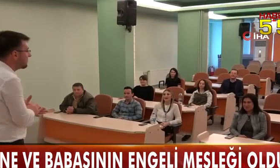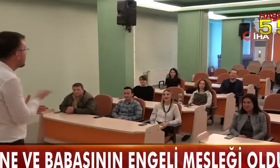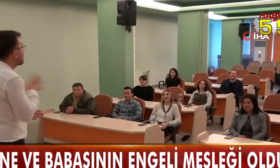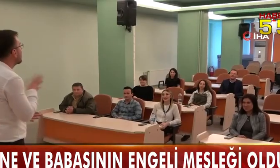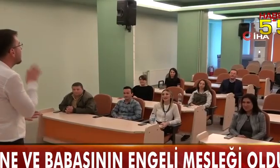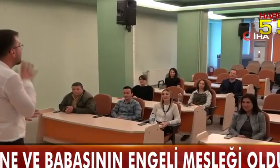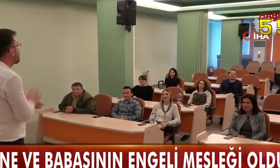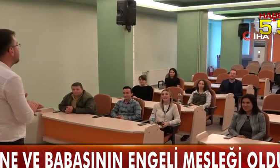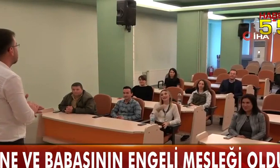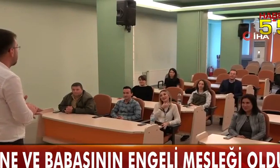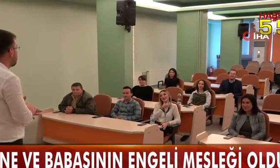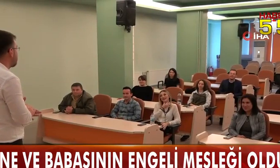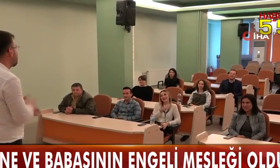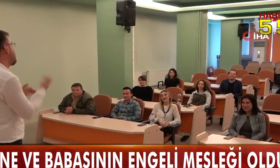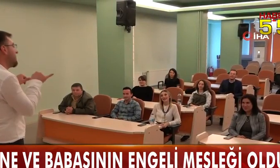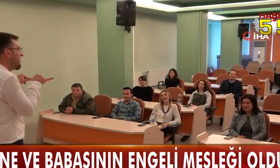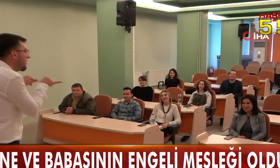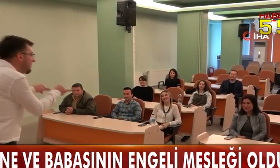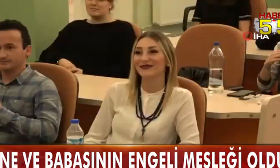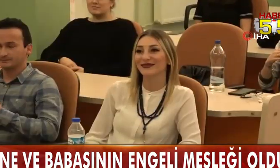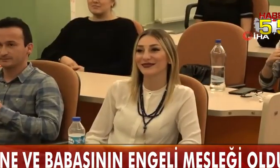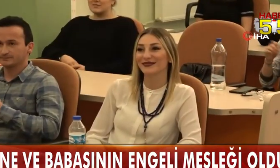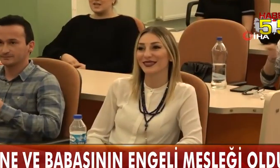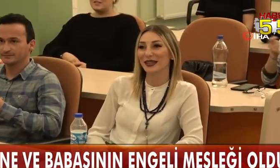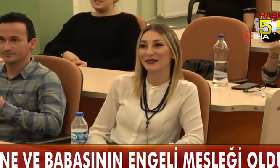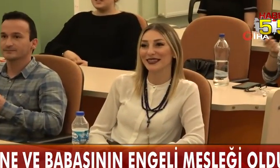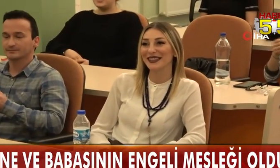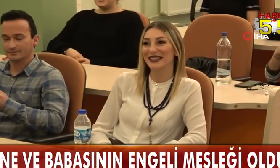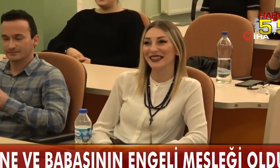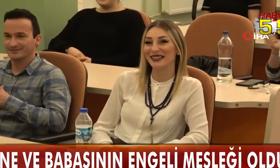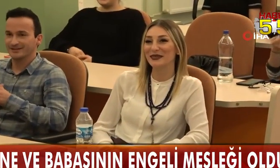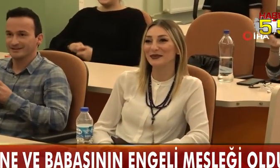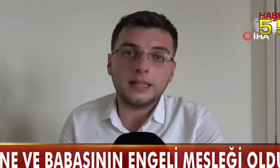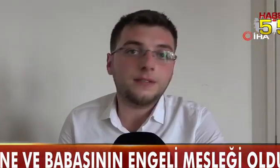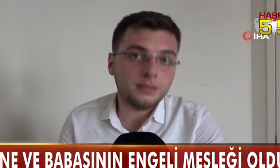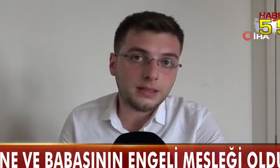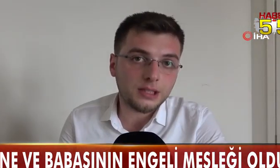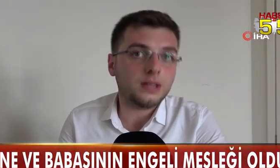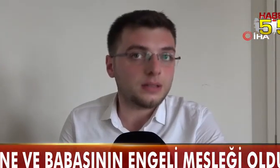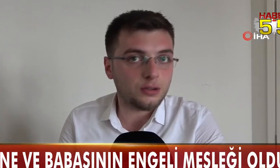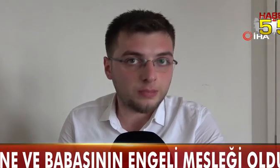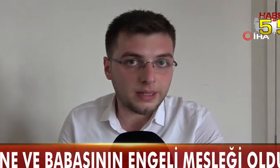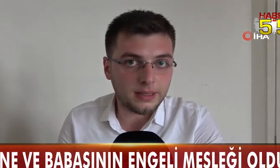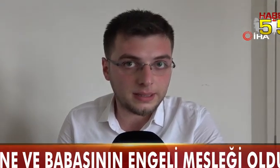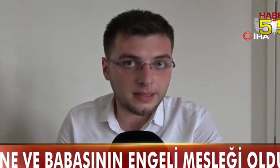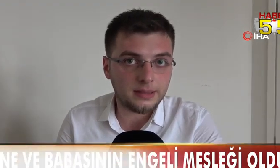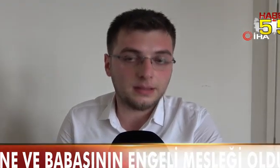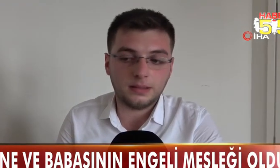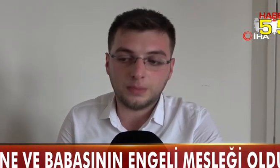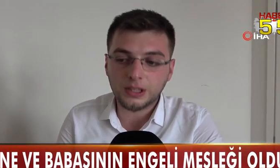personellere öğretilmesi gerektiğini ve bu konuda da çalışma yürüttüklerini sözlerine ekledi. Hedefimiz işte Atakum Belediyesi ile